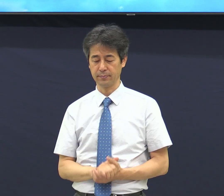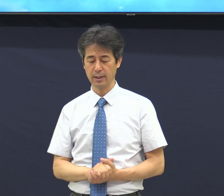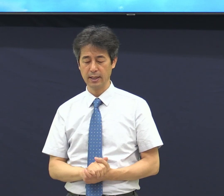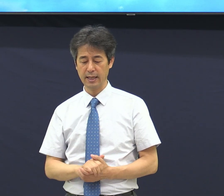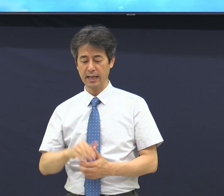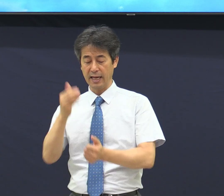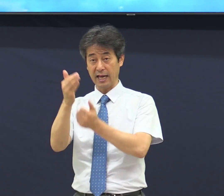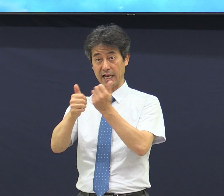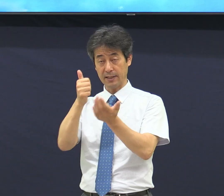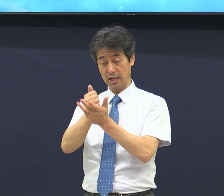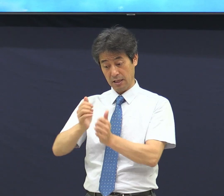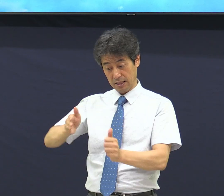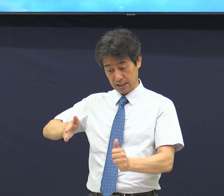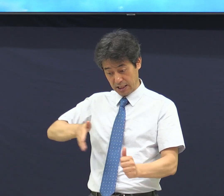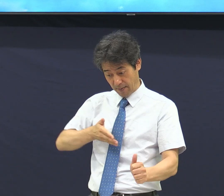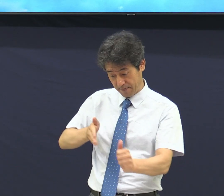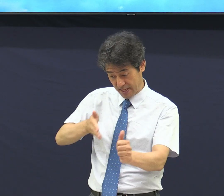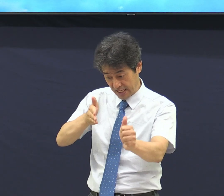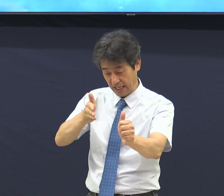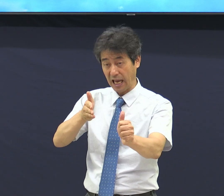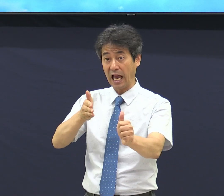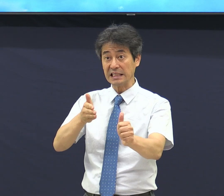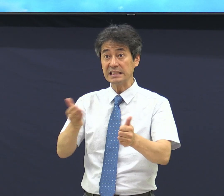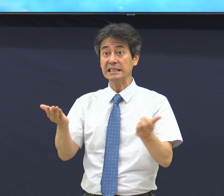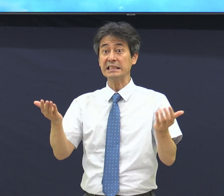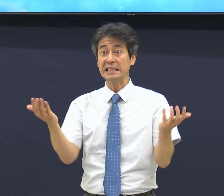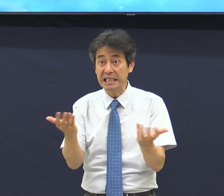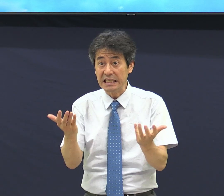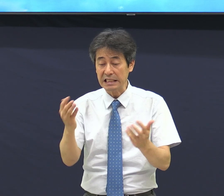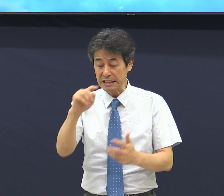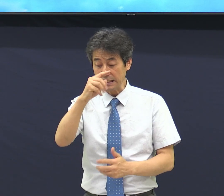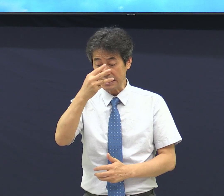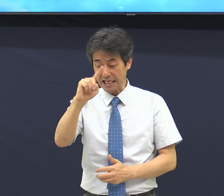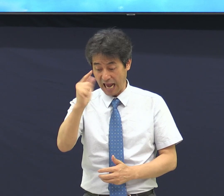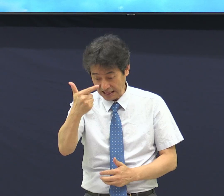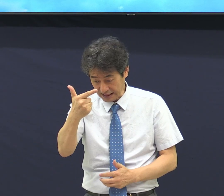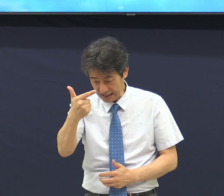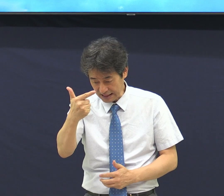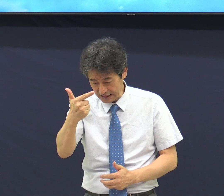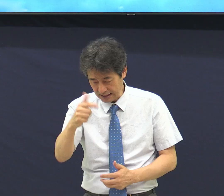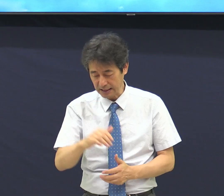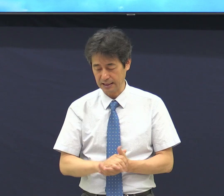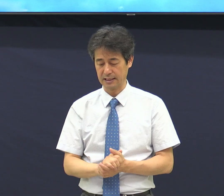그의 답을 보면 하나님의 섭리란 하나님의 섭리하시는 일이란